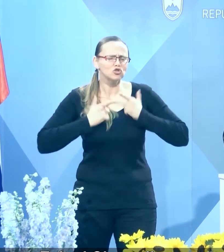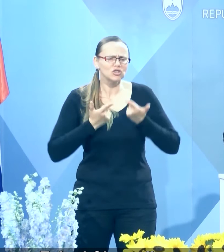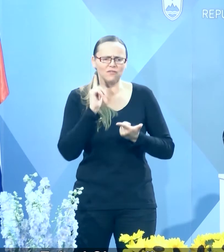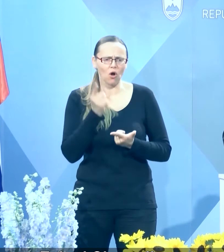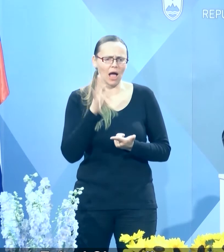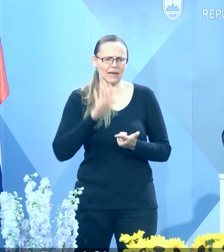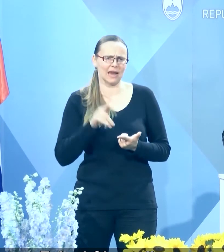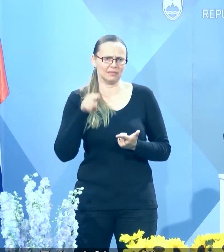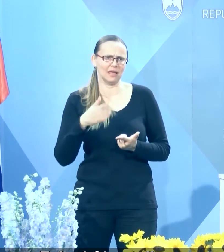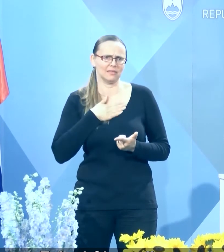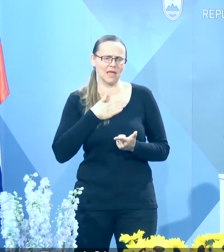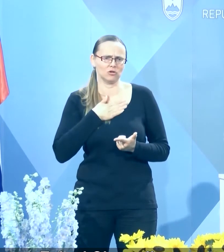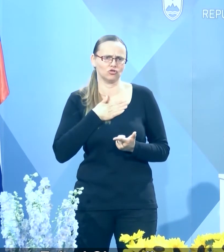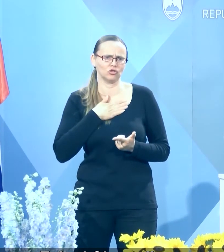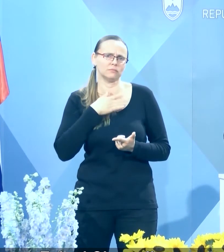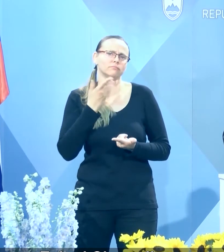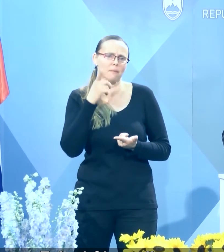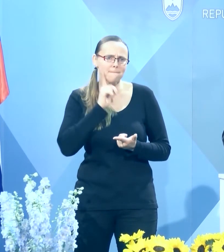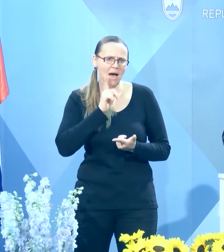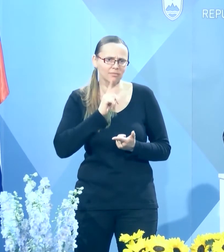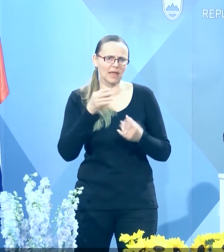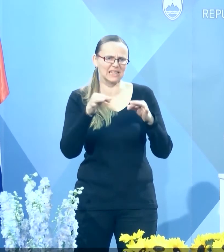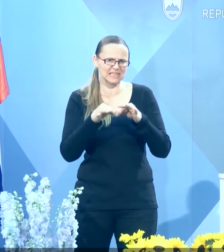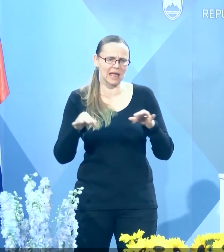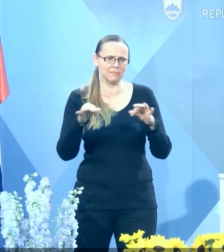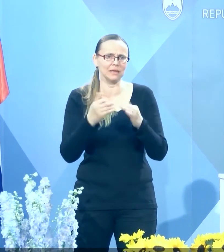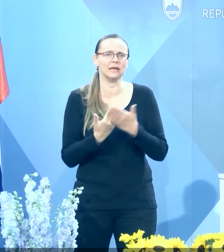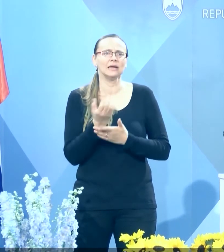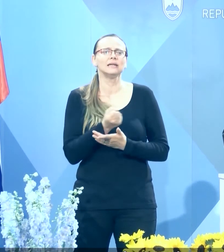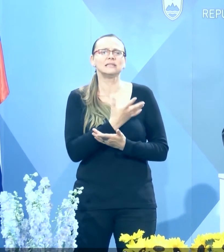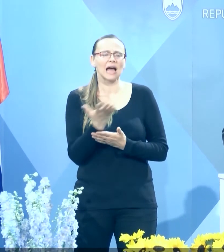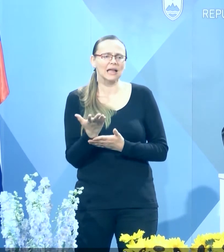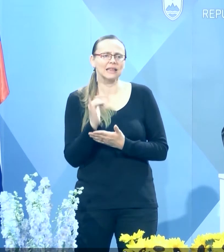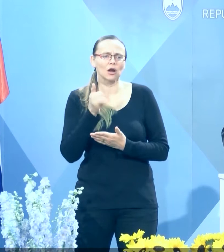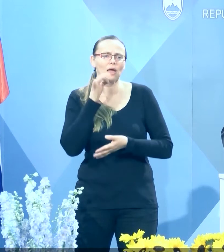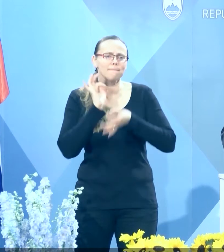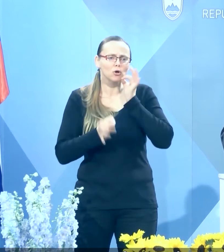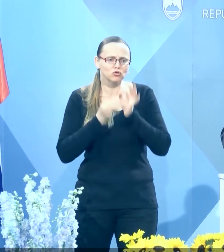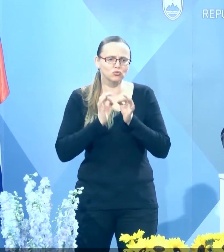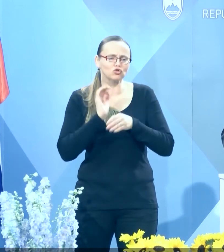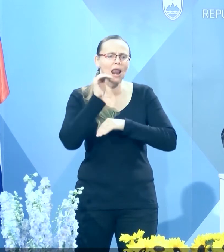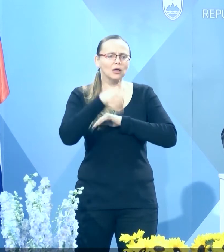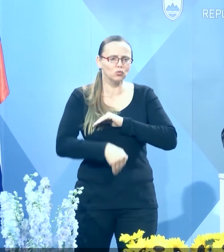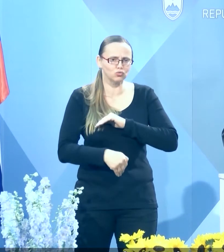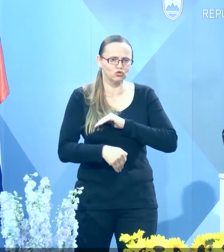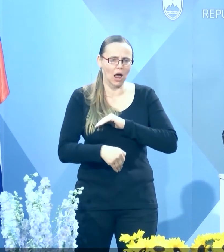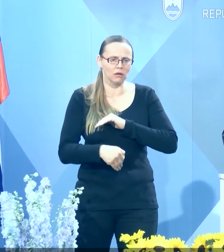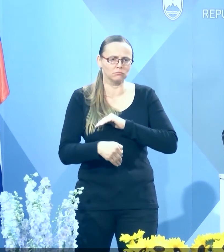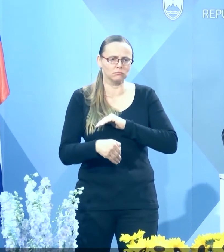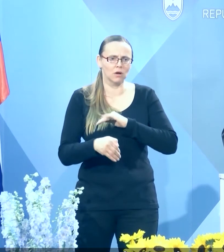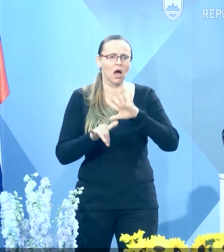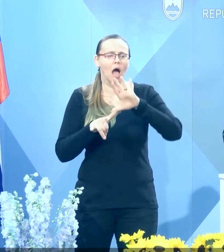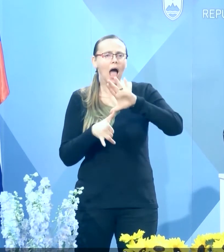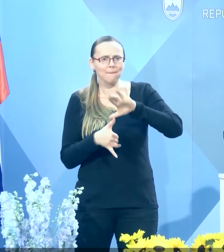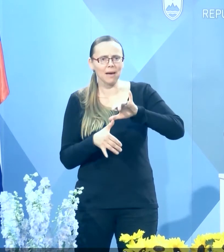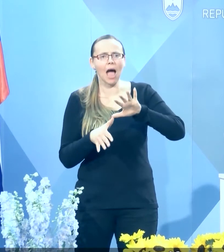na tem naši materi zemlji, za katero je poskušala Južna Amerika vzpostaviti